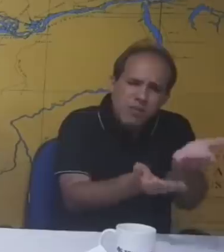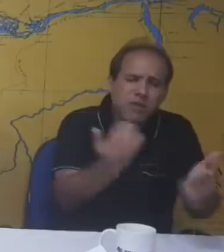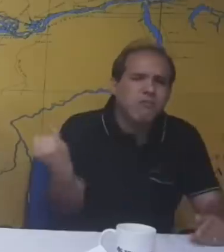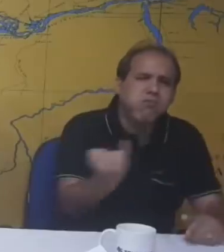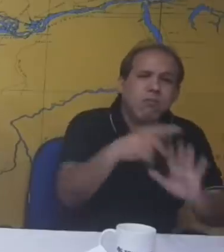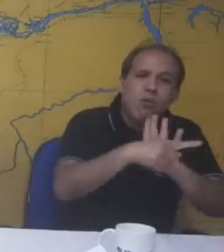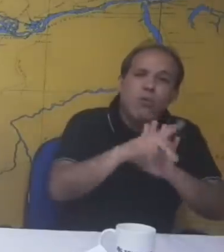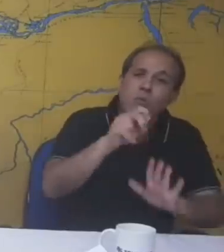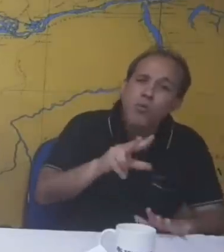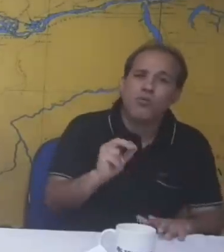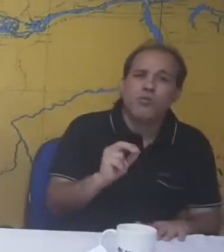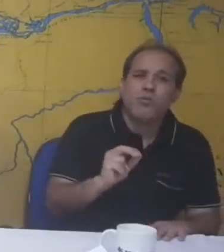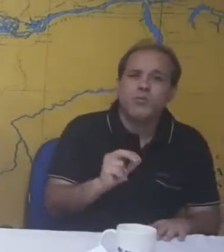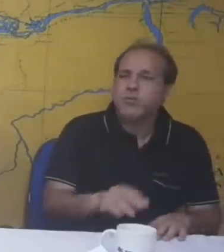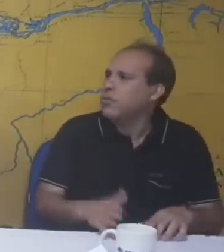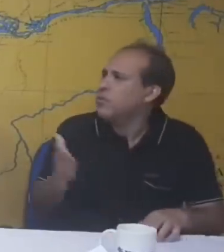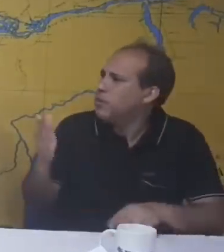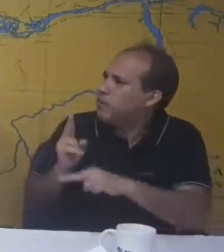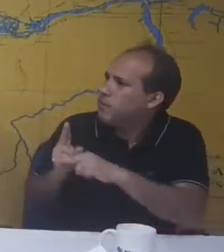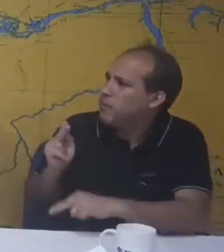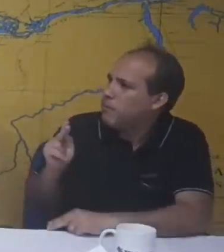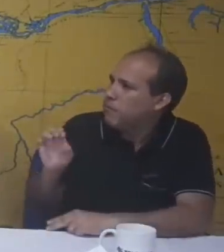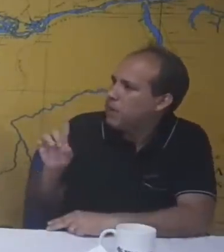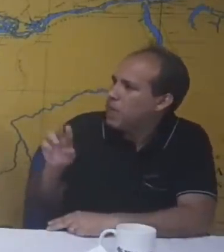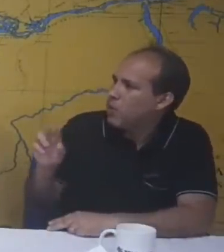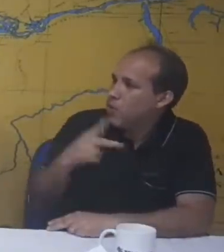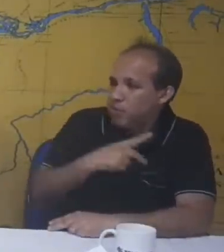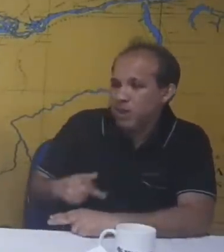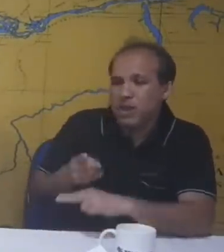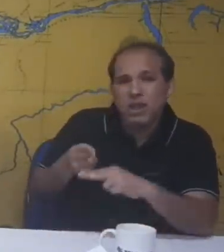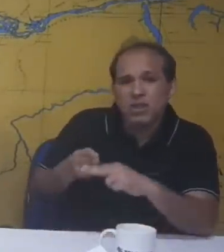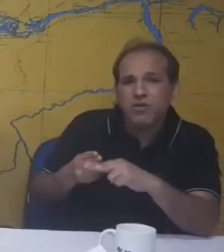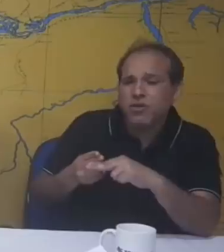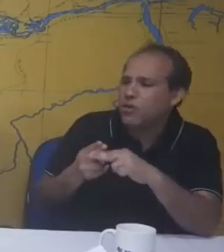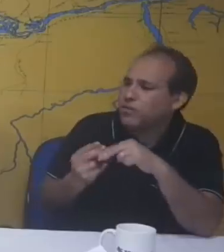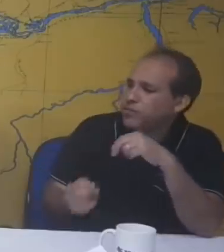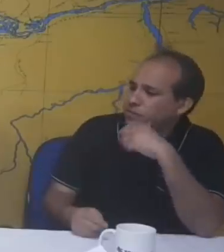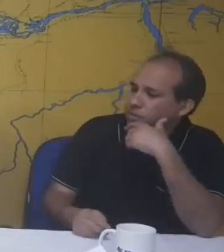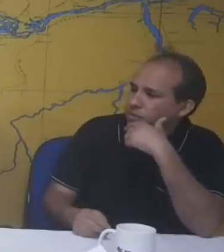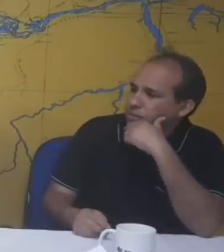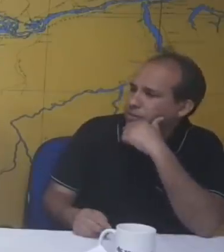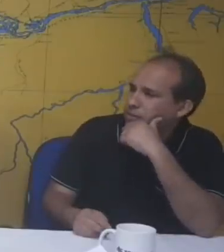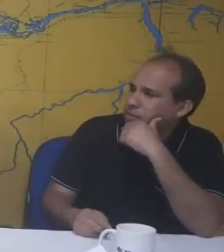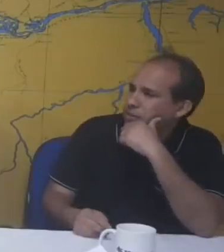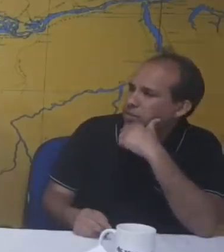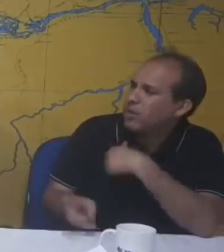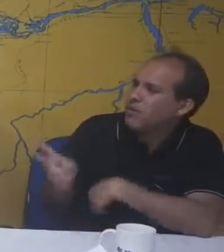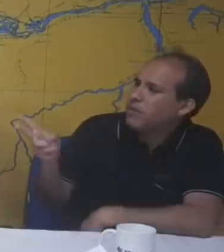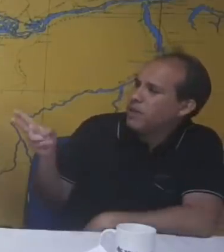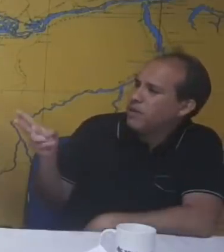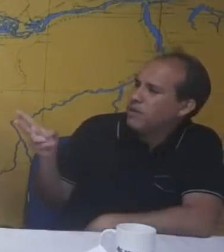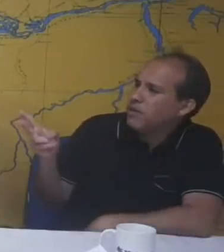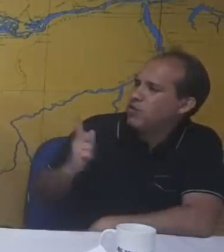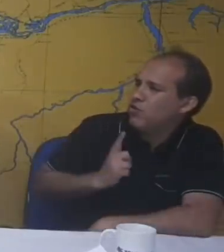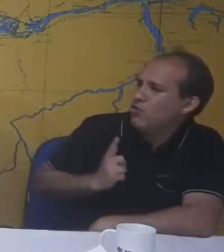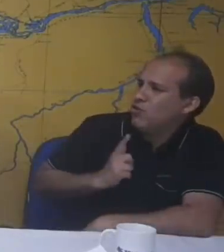para toda a população. Ô Pedro, você que é o presidente da Caixa Econômica Federal, tá? Você está com